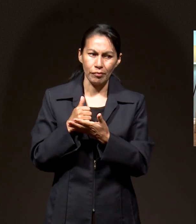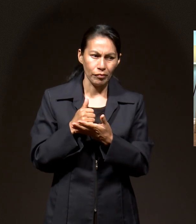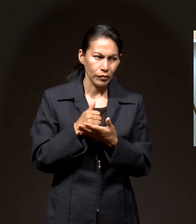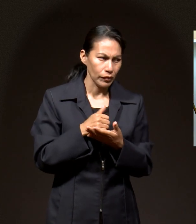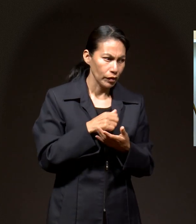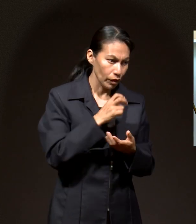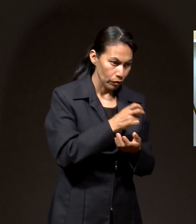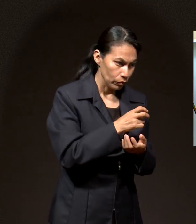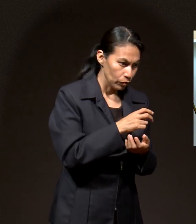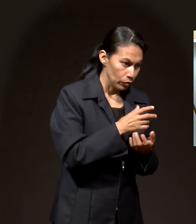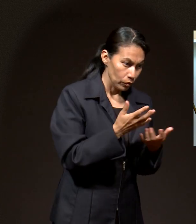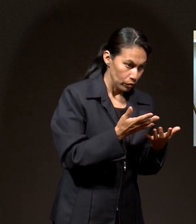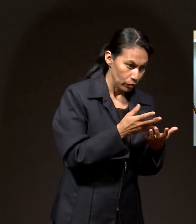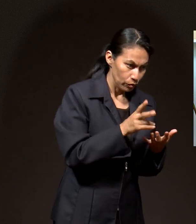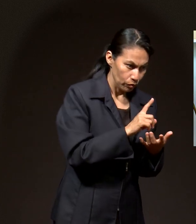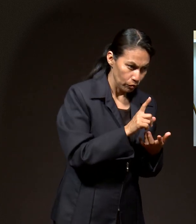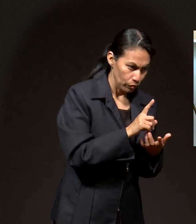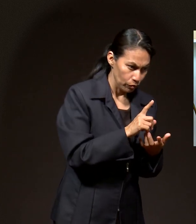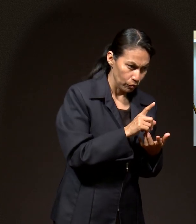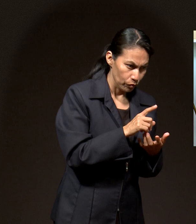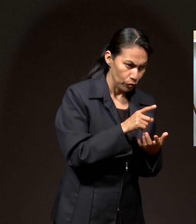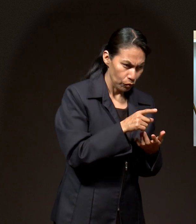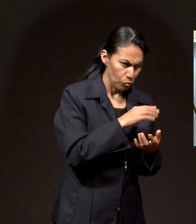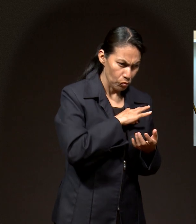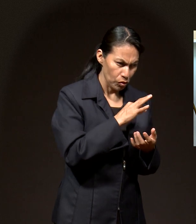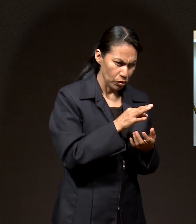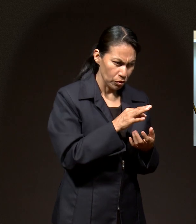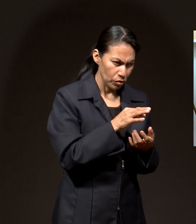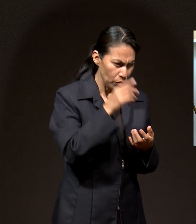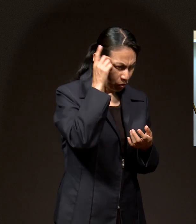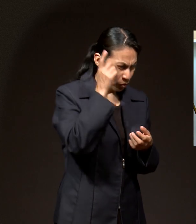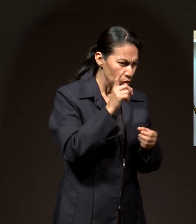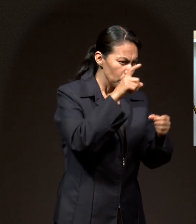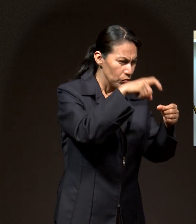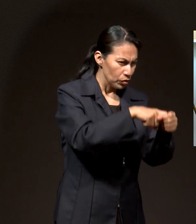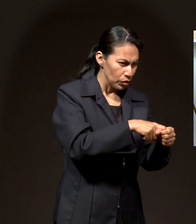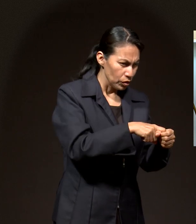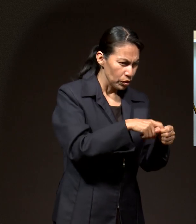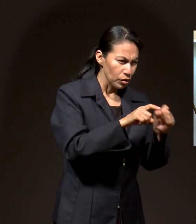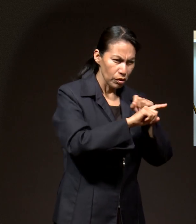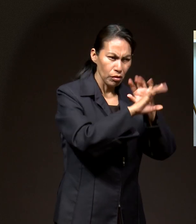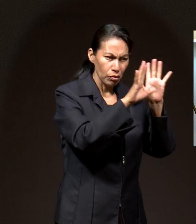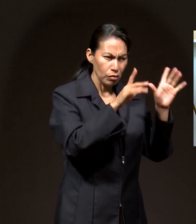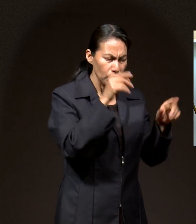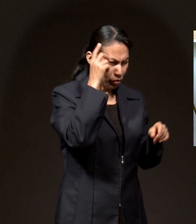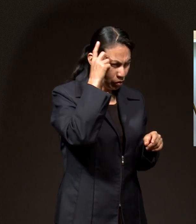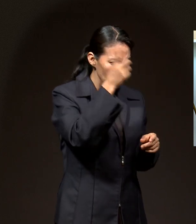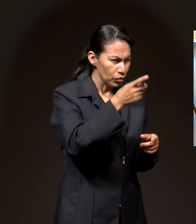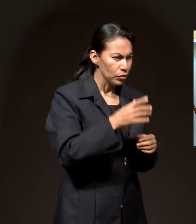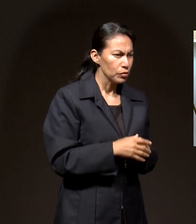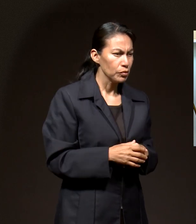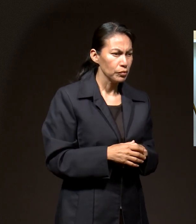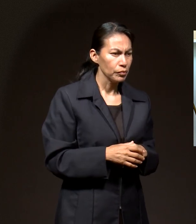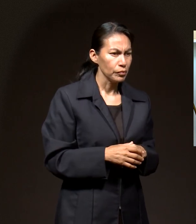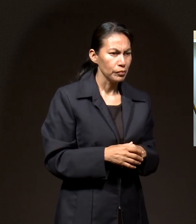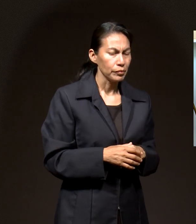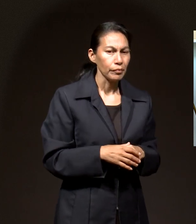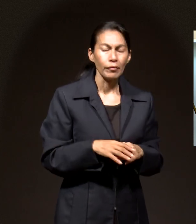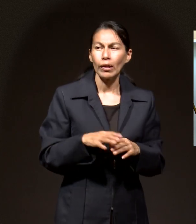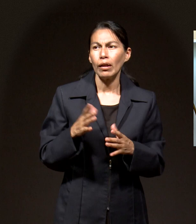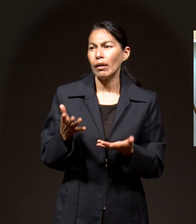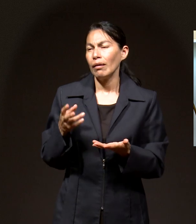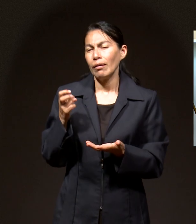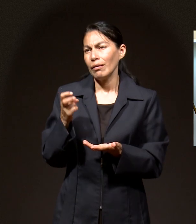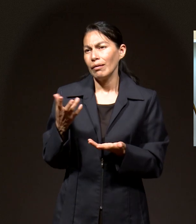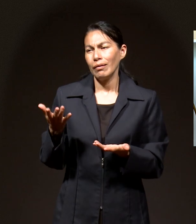vida cotidiana, en los pequeños detalles de la vida, sí, puedes depender igualmente y ver la gloria de Dios